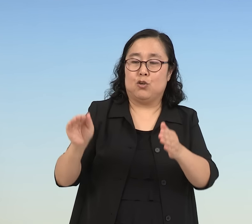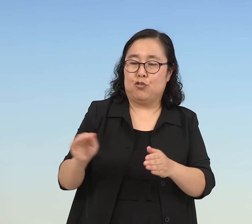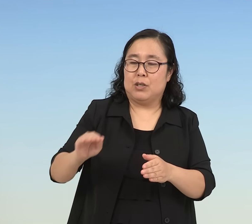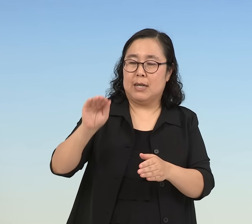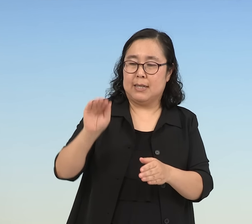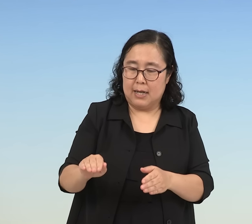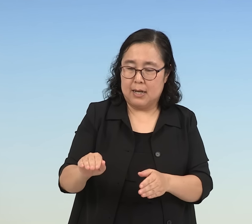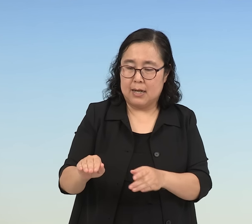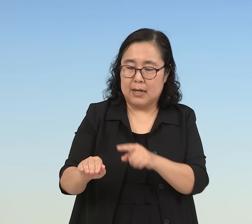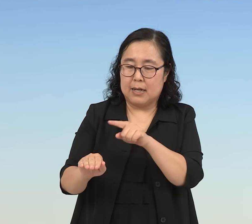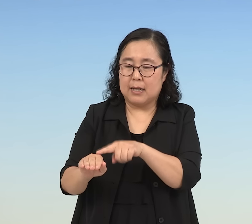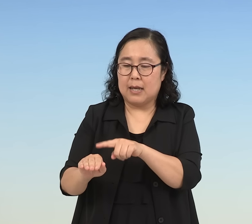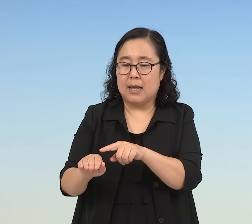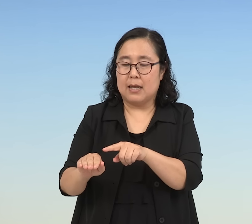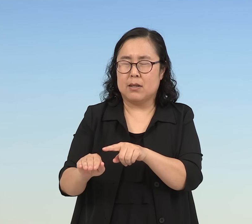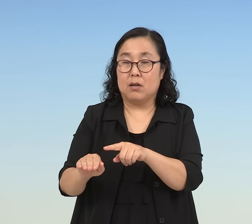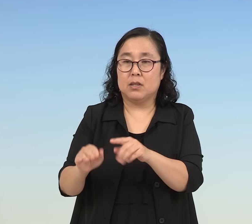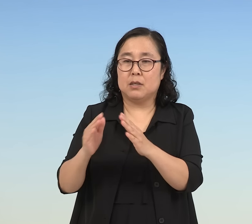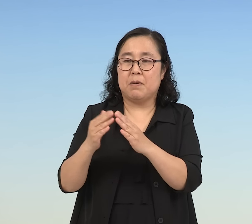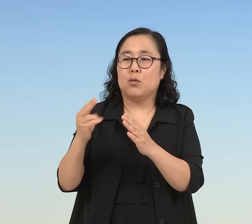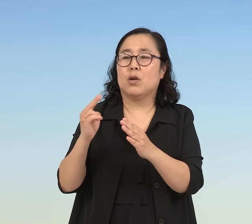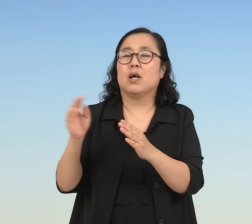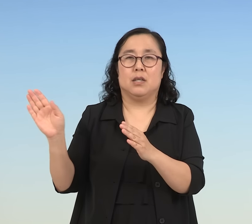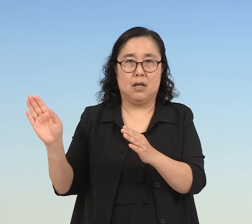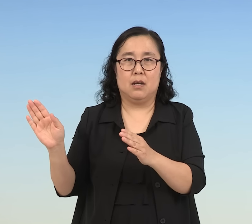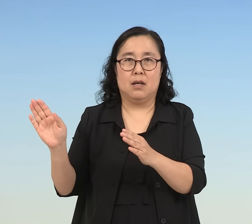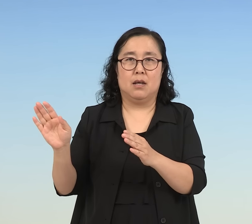들어가려는데 어머니가 고마 집에 가자.